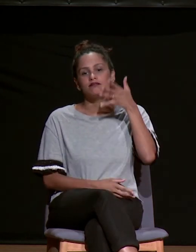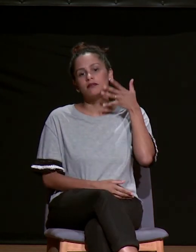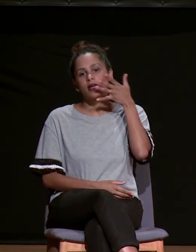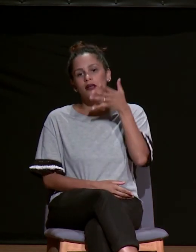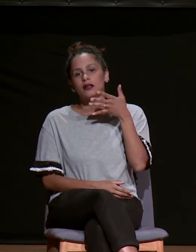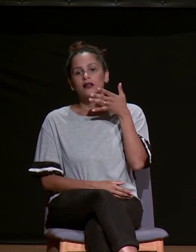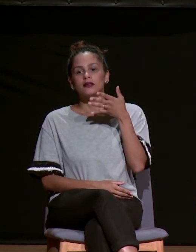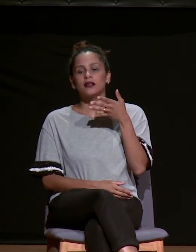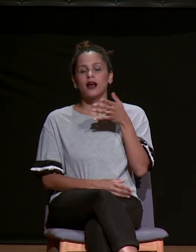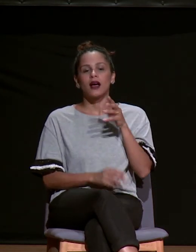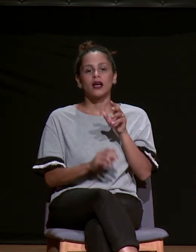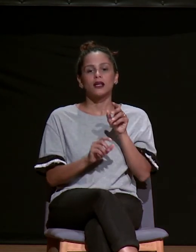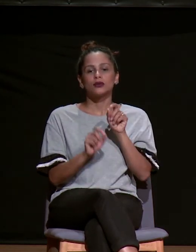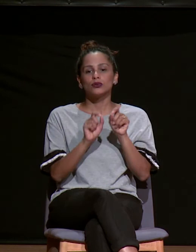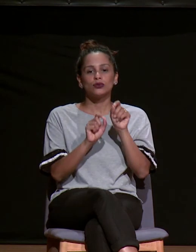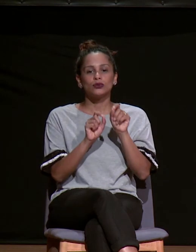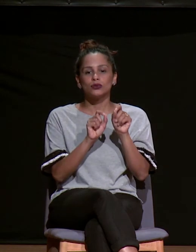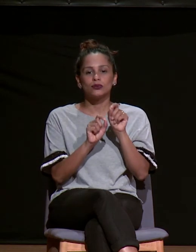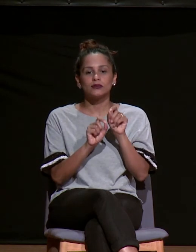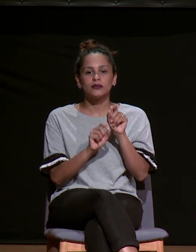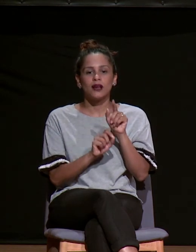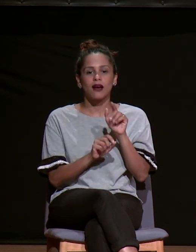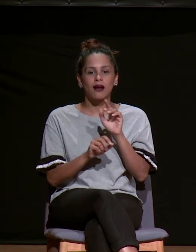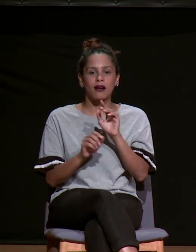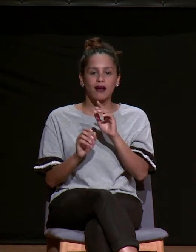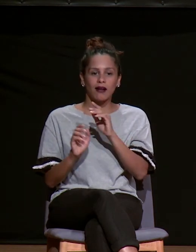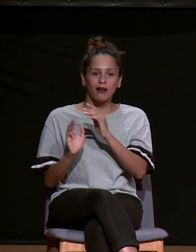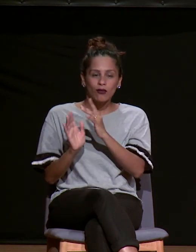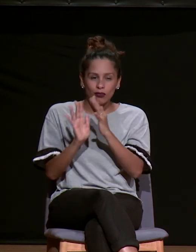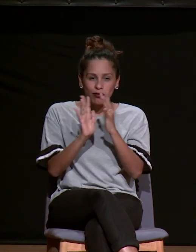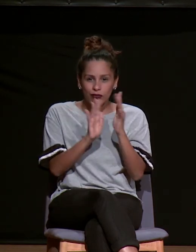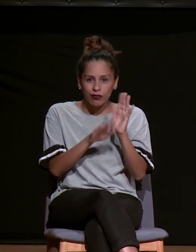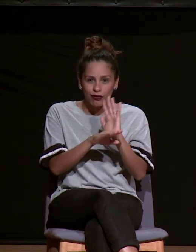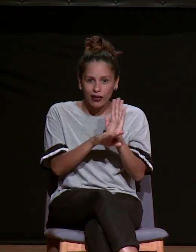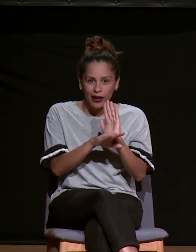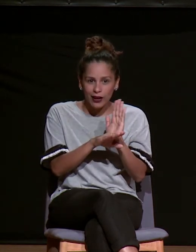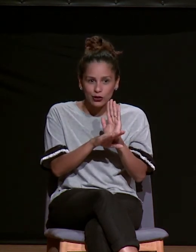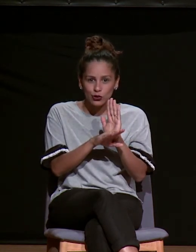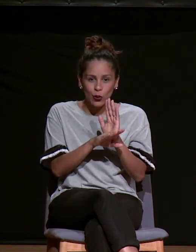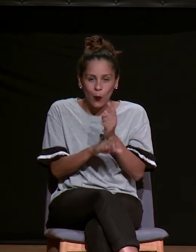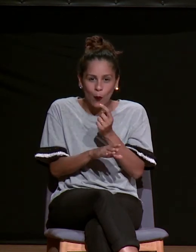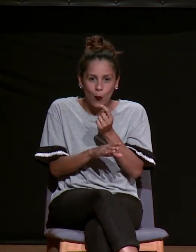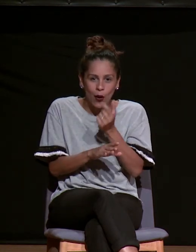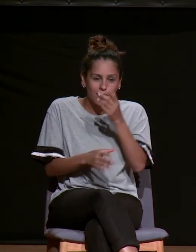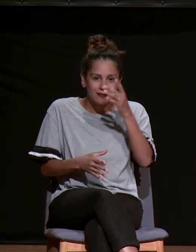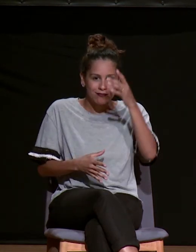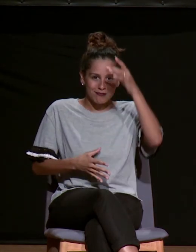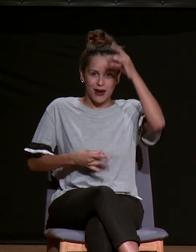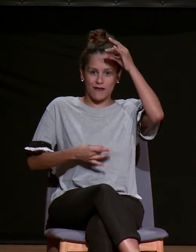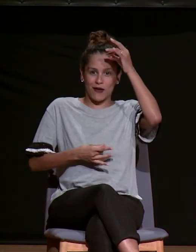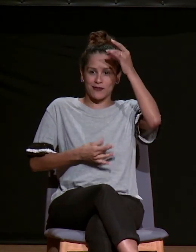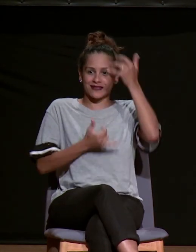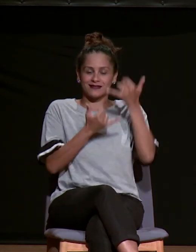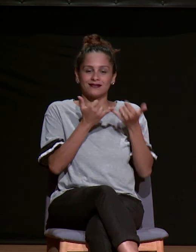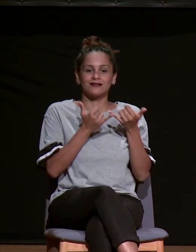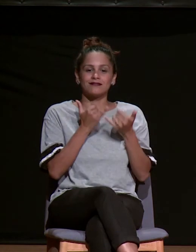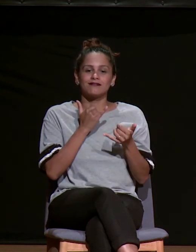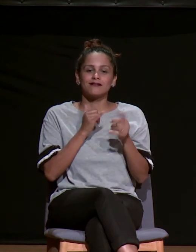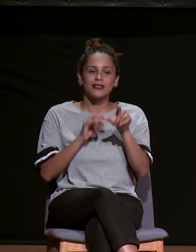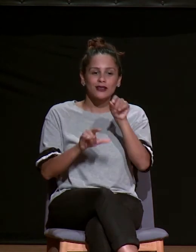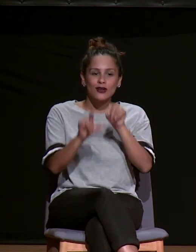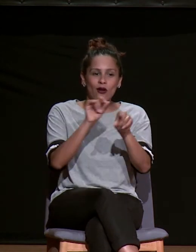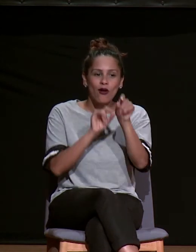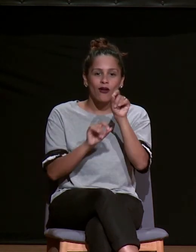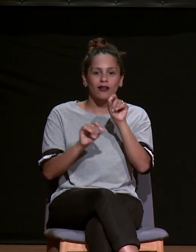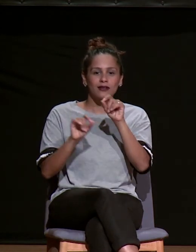Sobre esse vídeo, quase performance, que você fez. A escolha dessas imagens